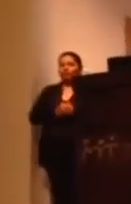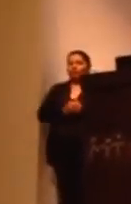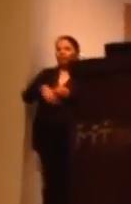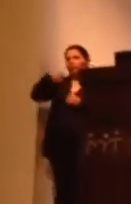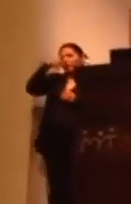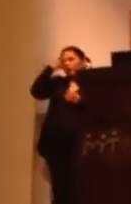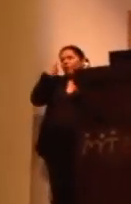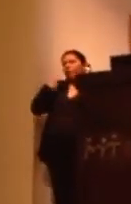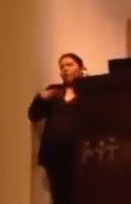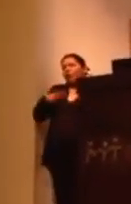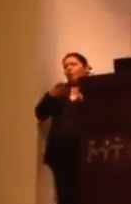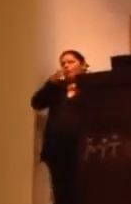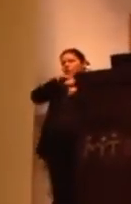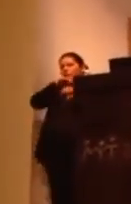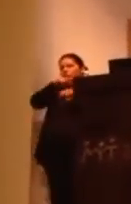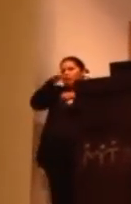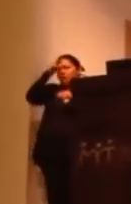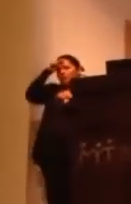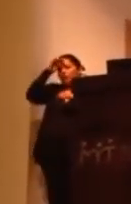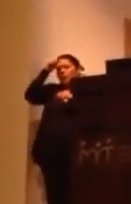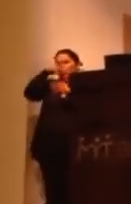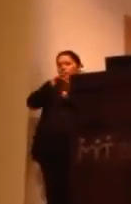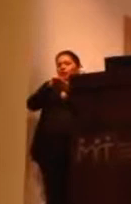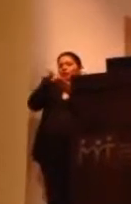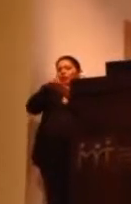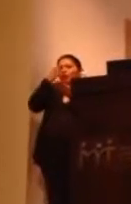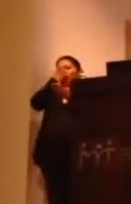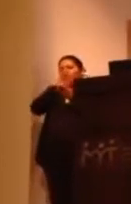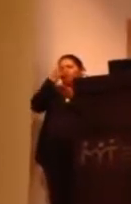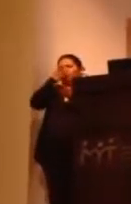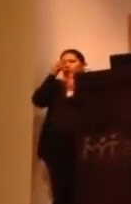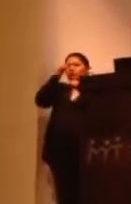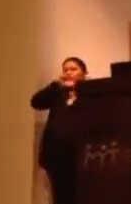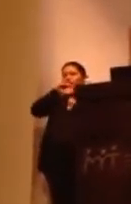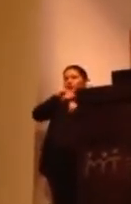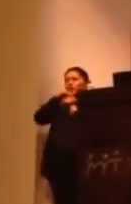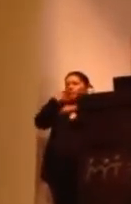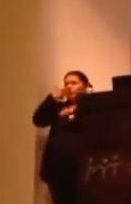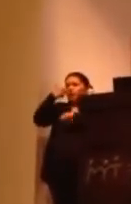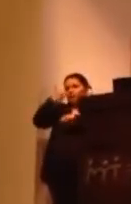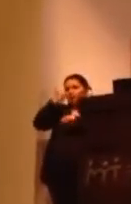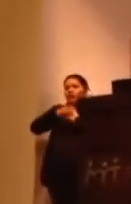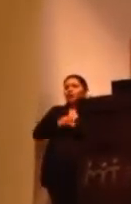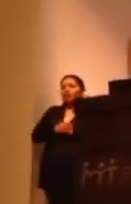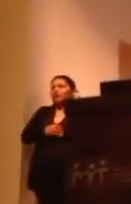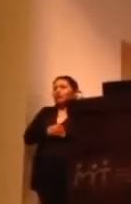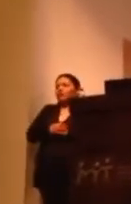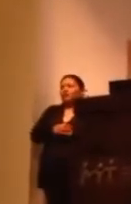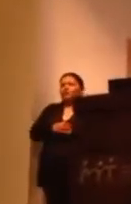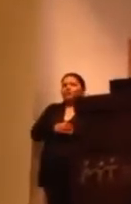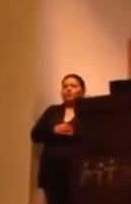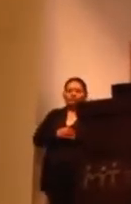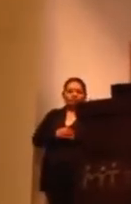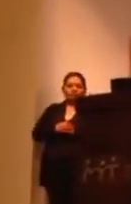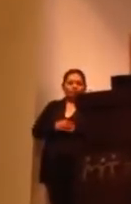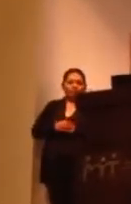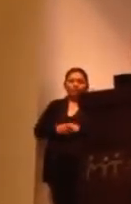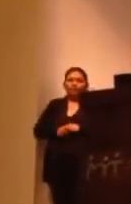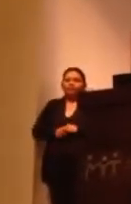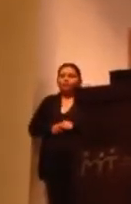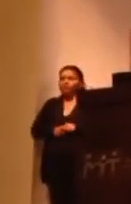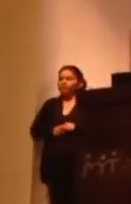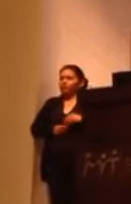intelecto. Y hay unos cuestionarios para determinar qué es el CI, ¿no? Yes. Gracias,